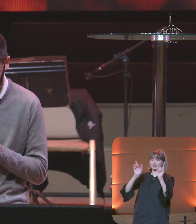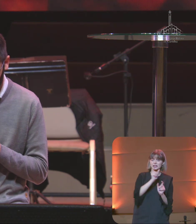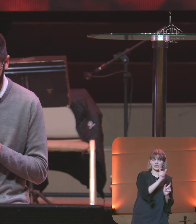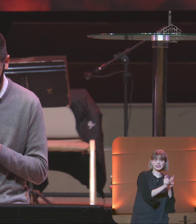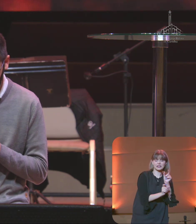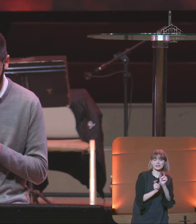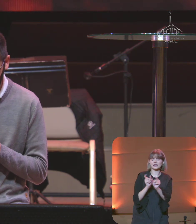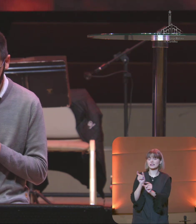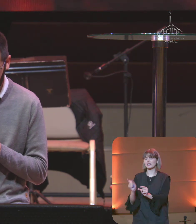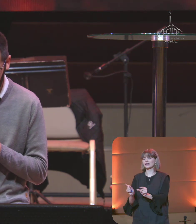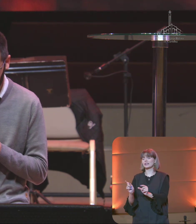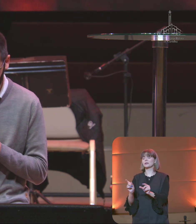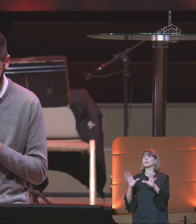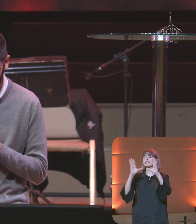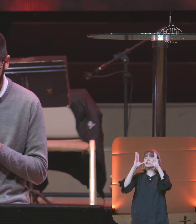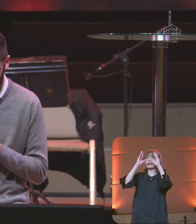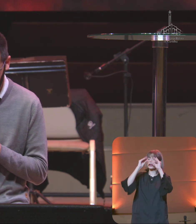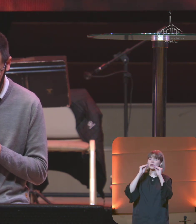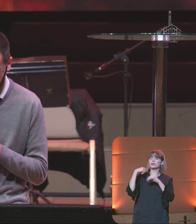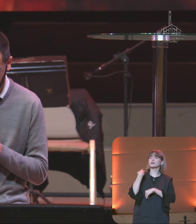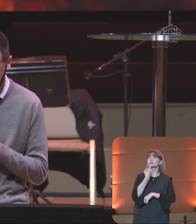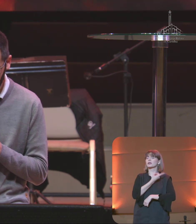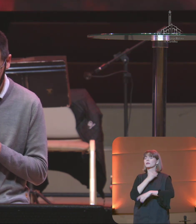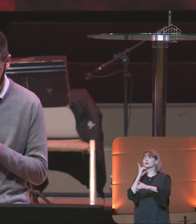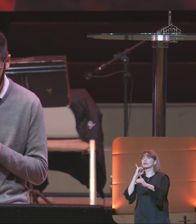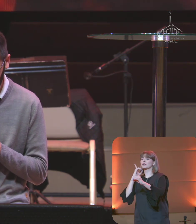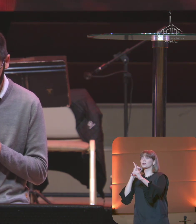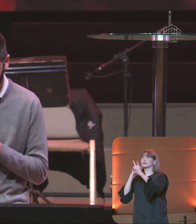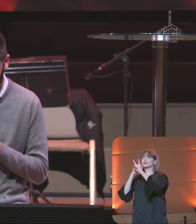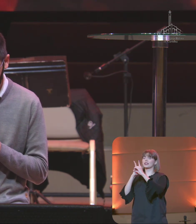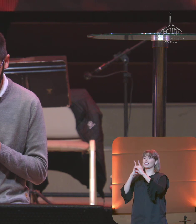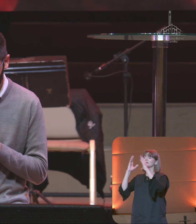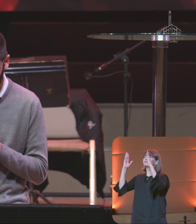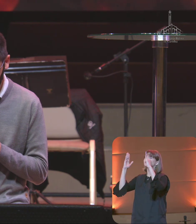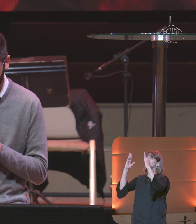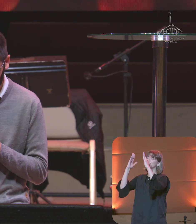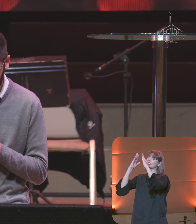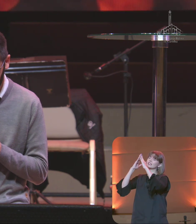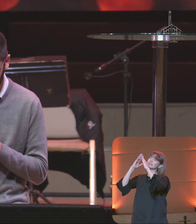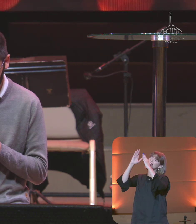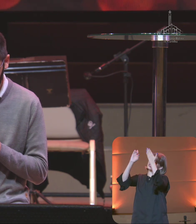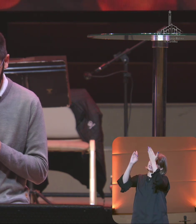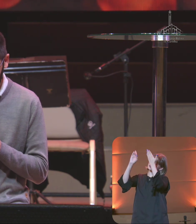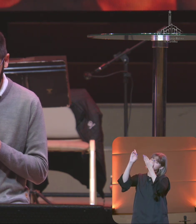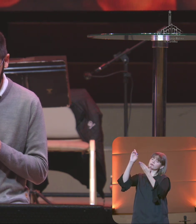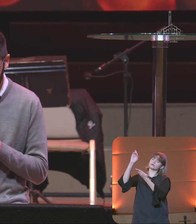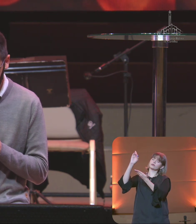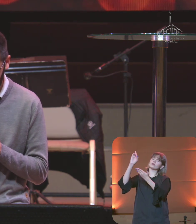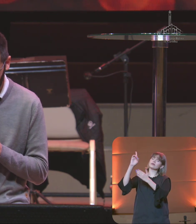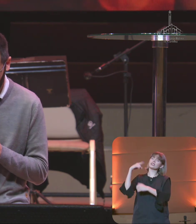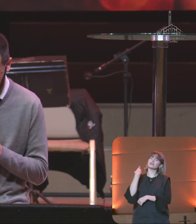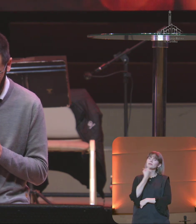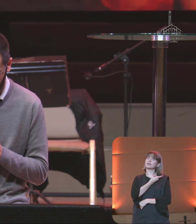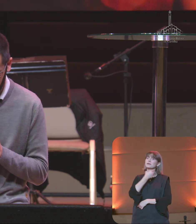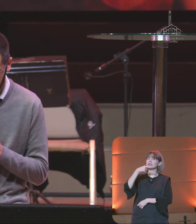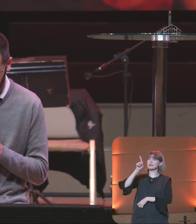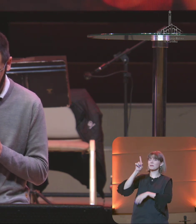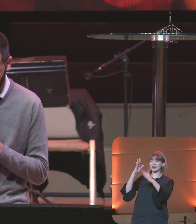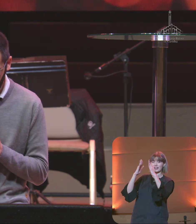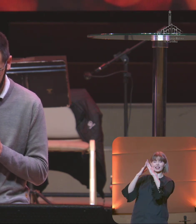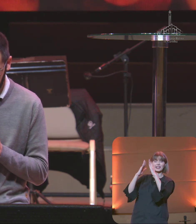Pai, possamos encontrar, ó Deus, abrigo no Senhor. Que sim, ó Deus, nós possamos sair daqui dessa noite,